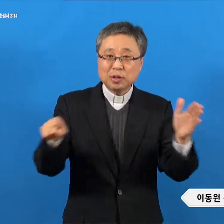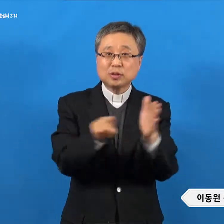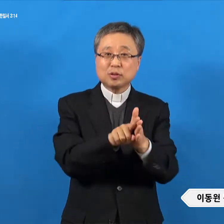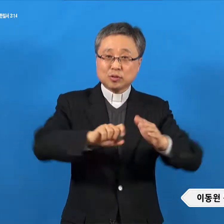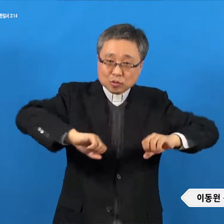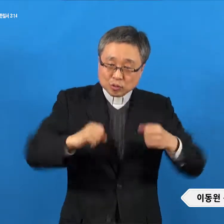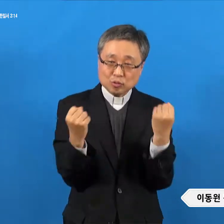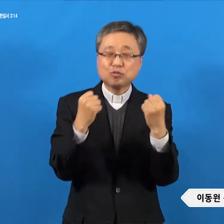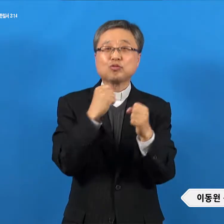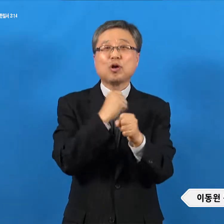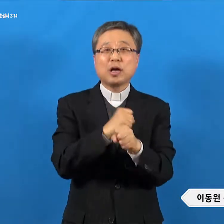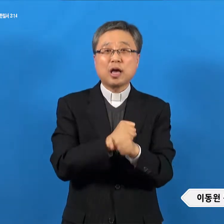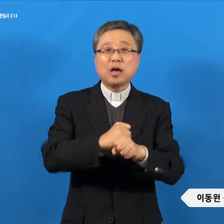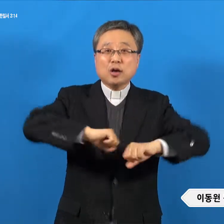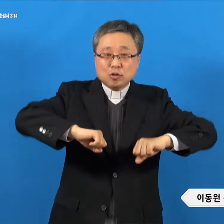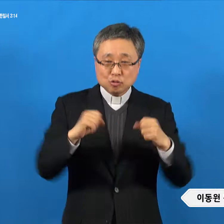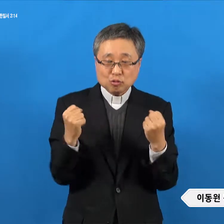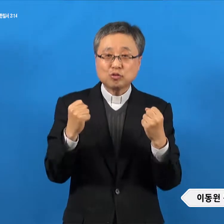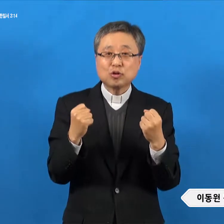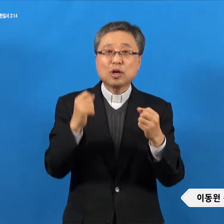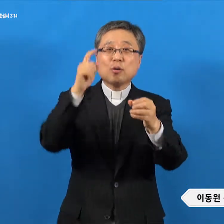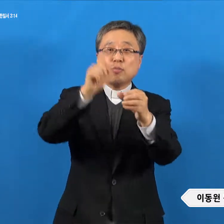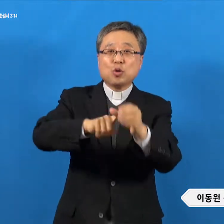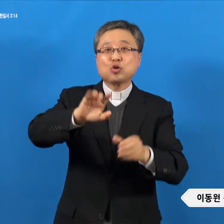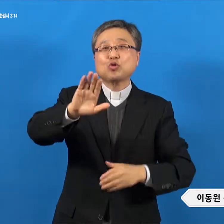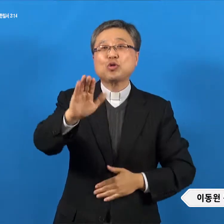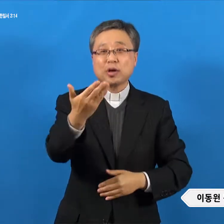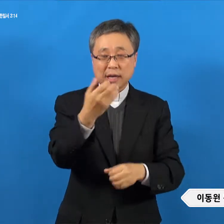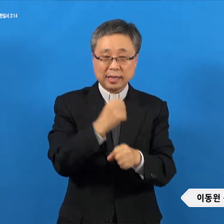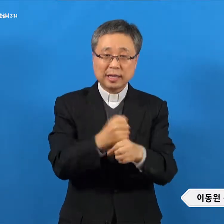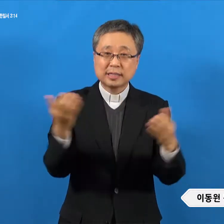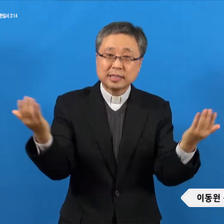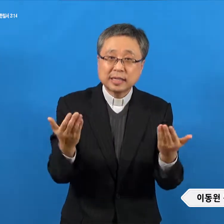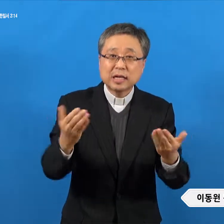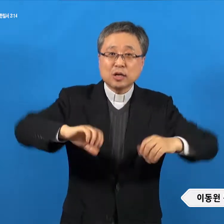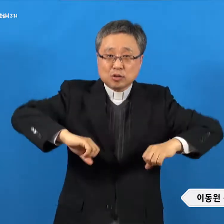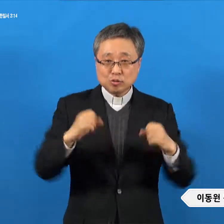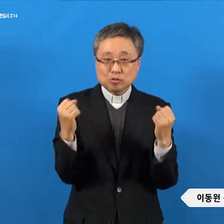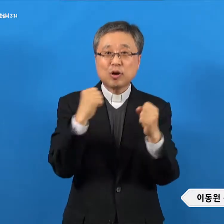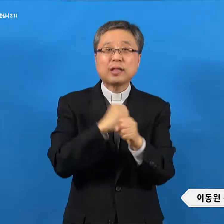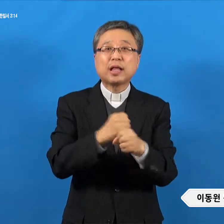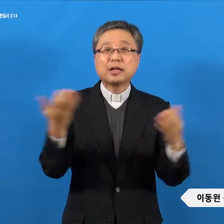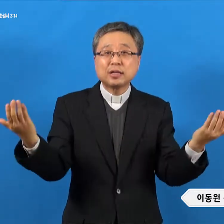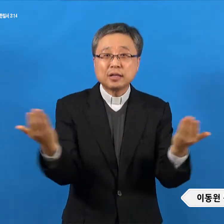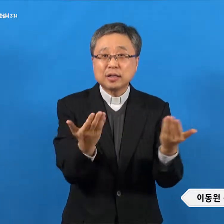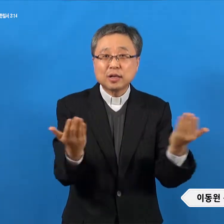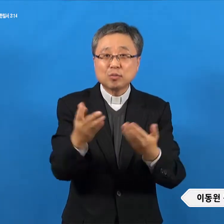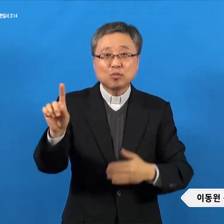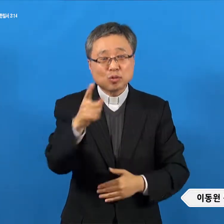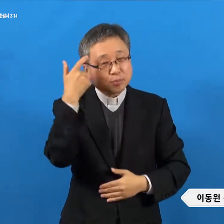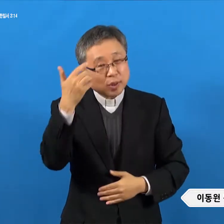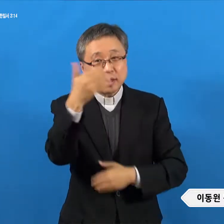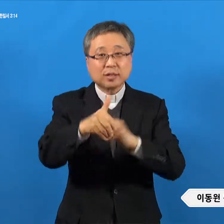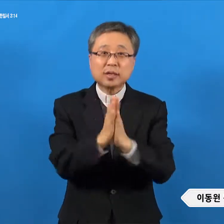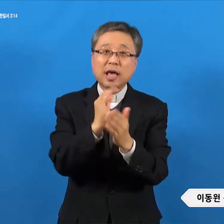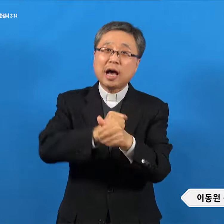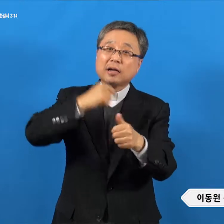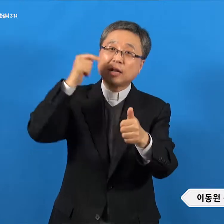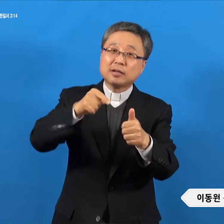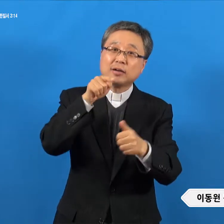위해서. 순종이 목적이 되어야 한다는 것입니다. 순종한다는 것이 뭐예요? 성경이 하라는 거